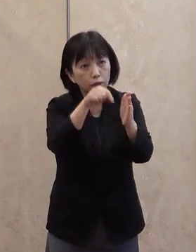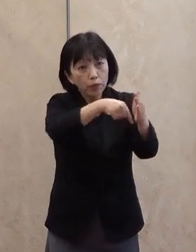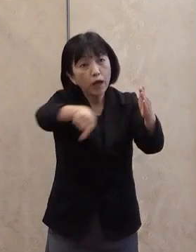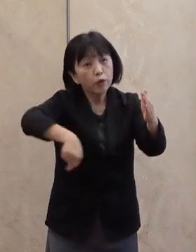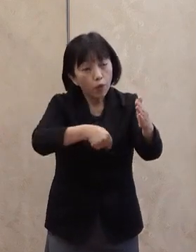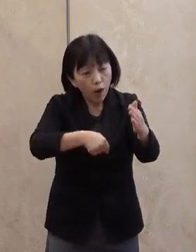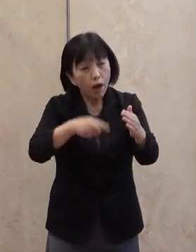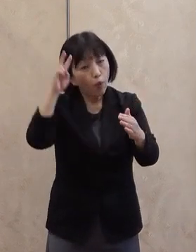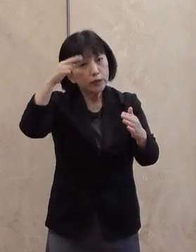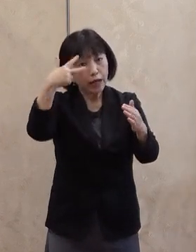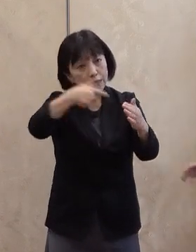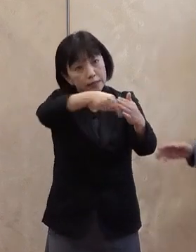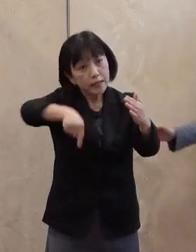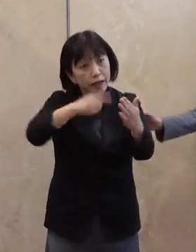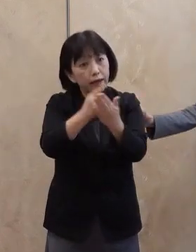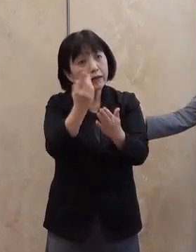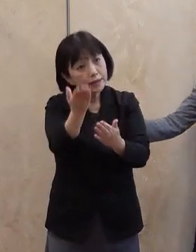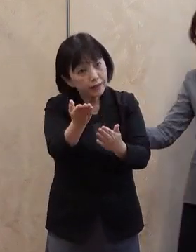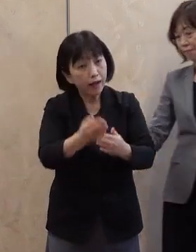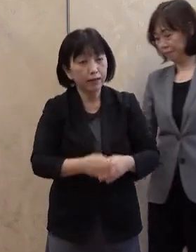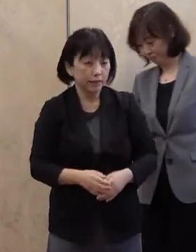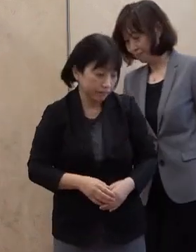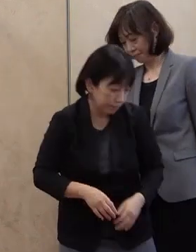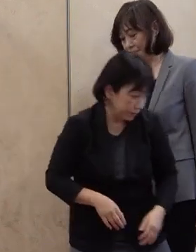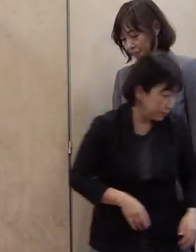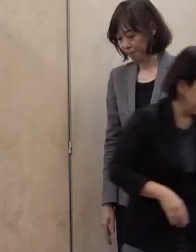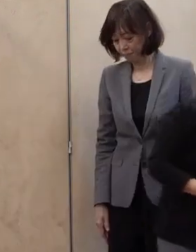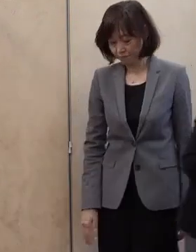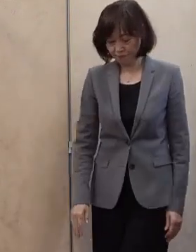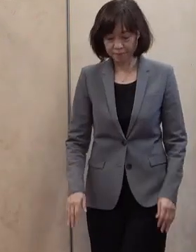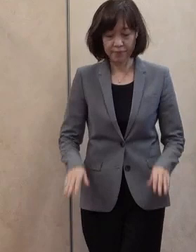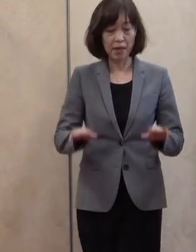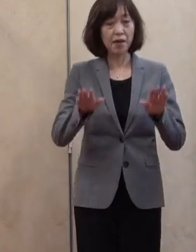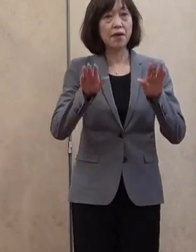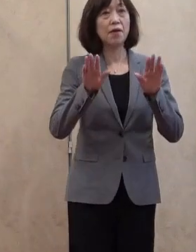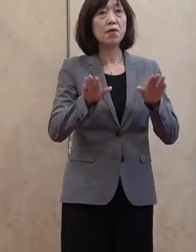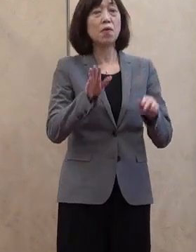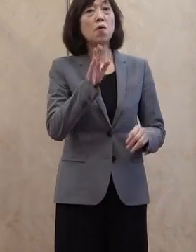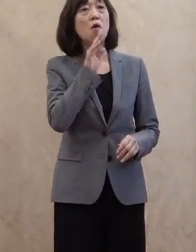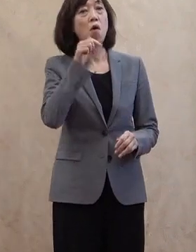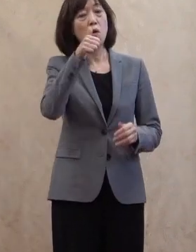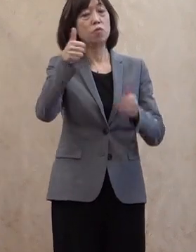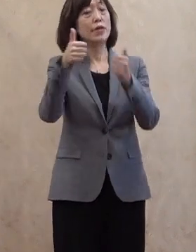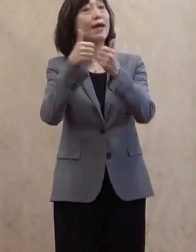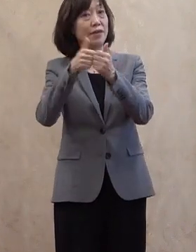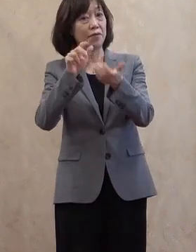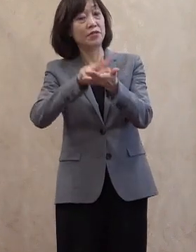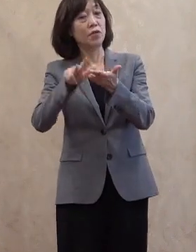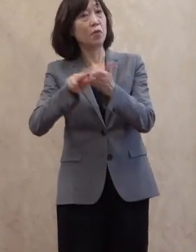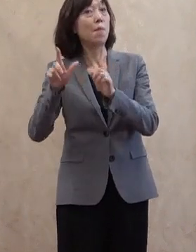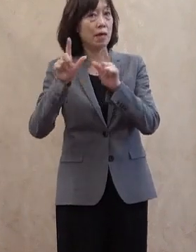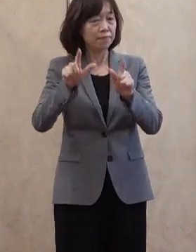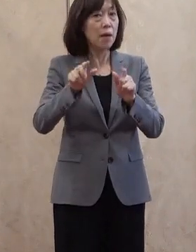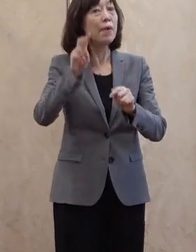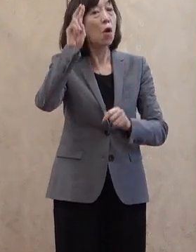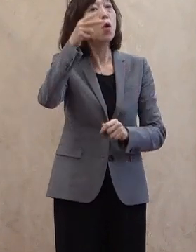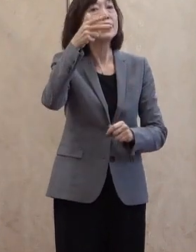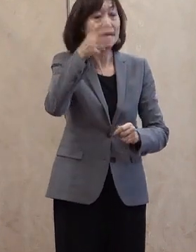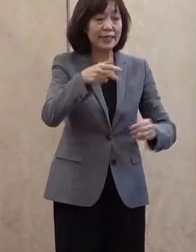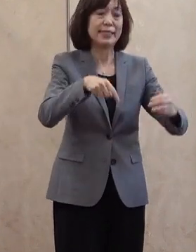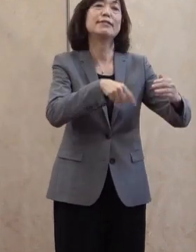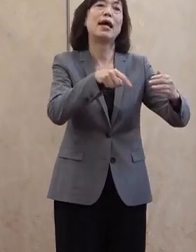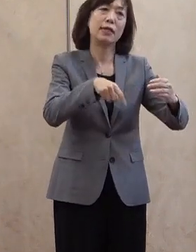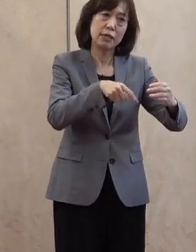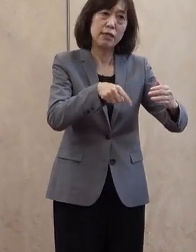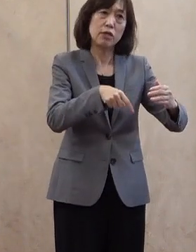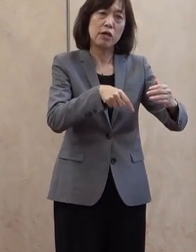だわるのか、そのあたりのお考えをお聞かせください。 今日の本部会議の資料でも示したんですけれども、もちろんこれ大阪市外も増えてきてますが、やっぱり大阪市内というのは